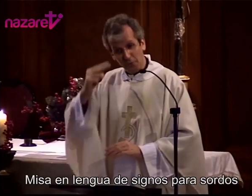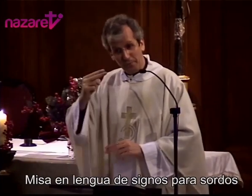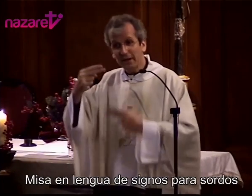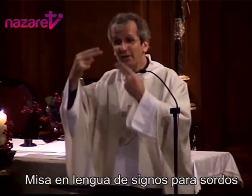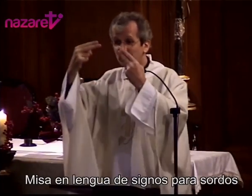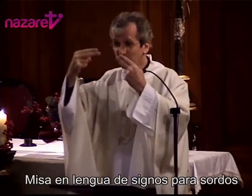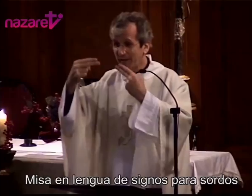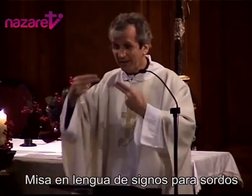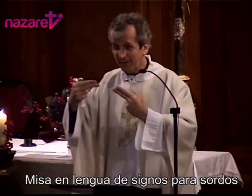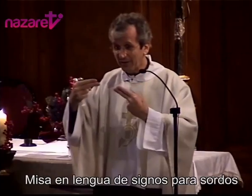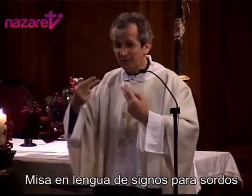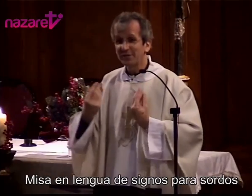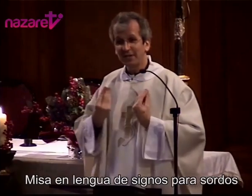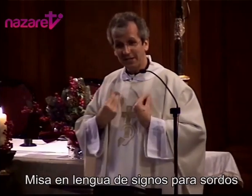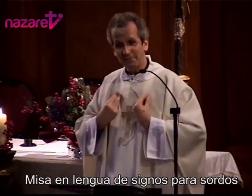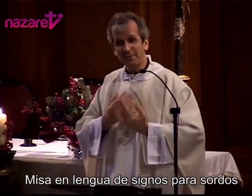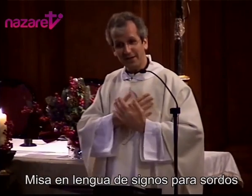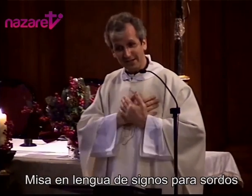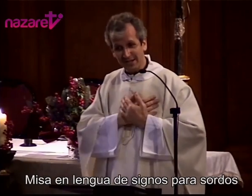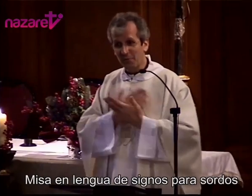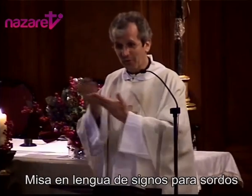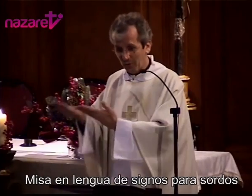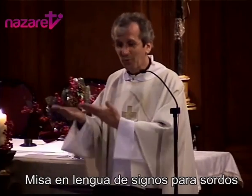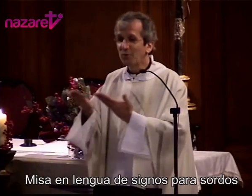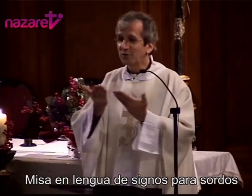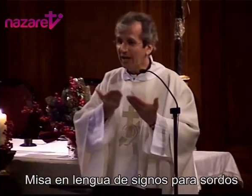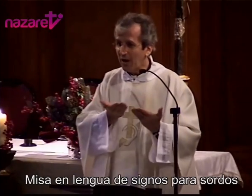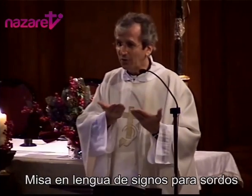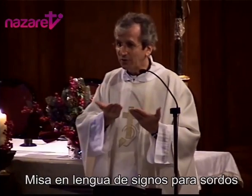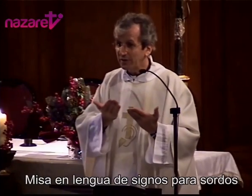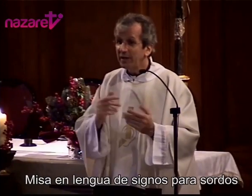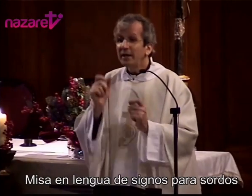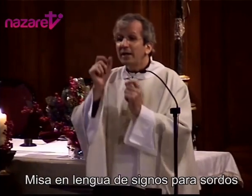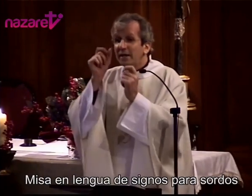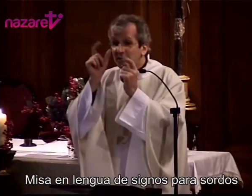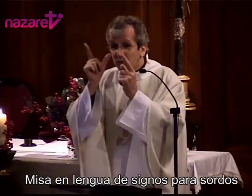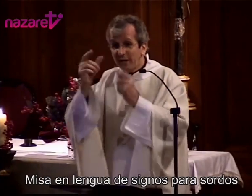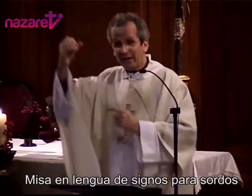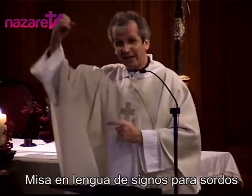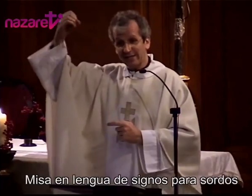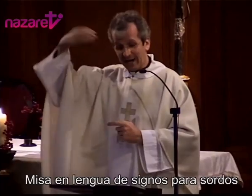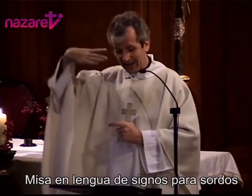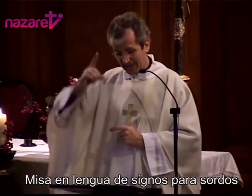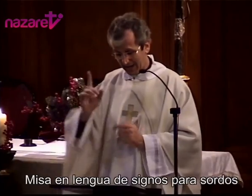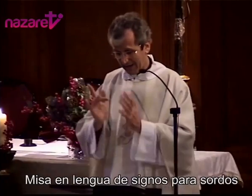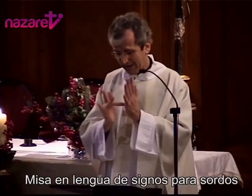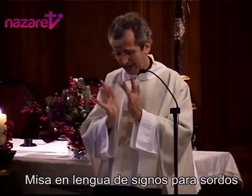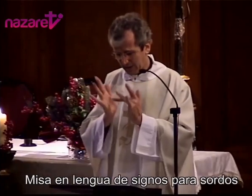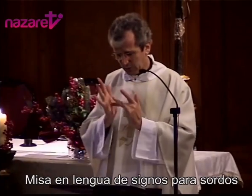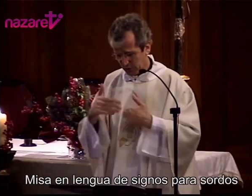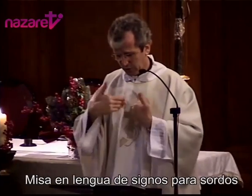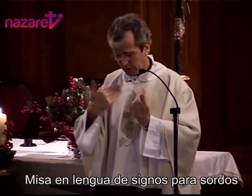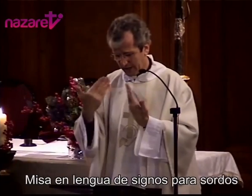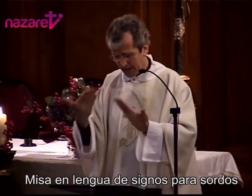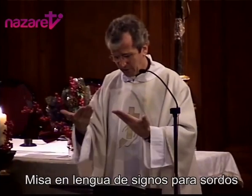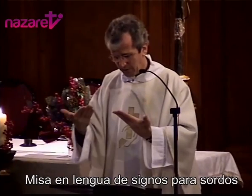y cumplir sus mandamientos y vivir ese amor unos a otros. Y descubrir esa gracia que